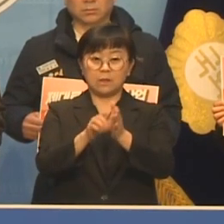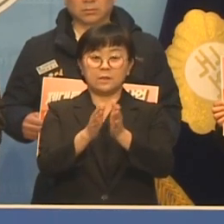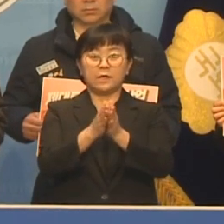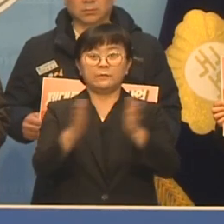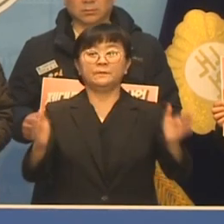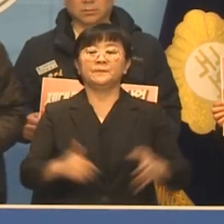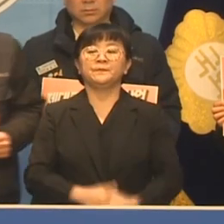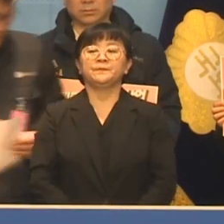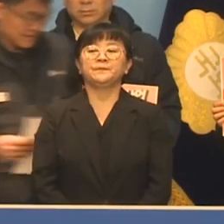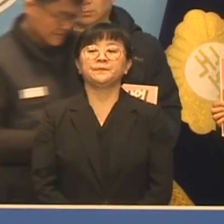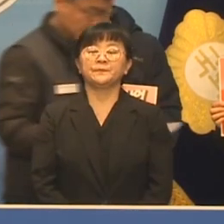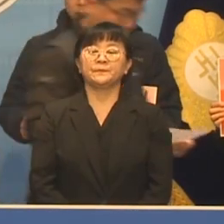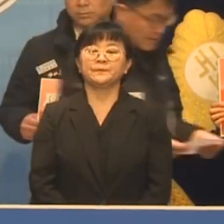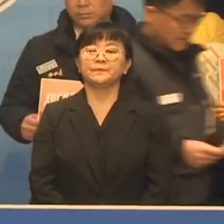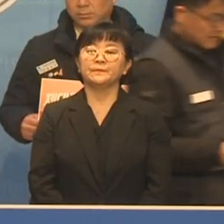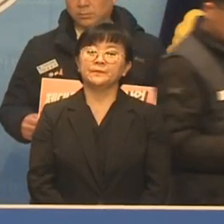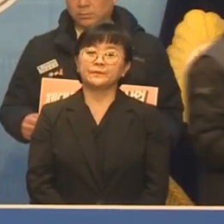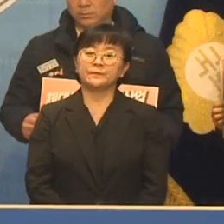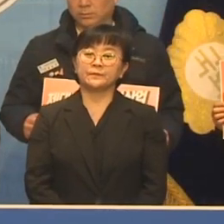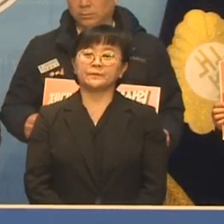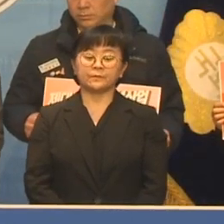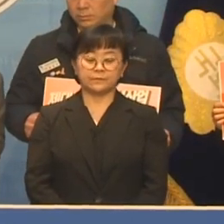시작하도록 하겠습니다.